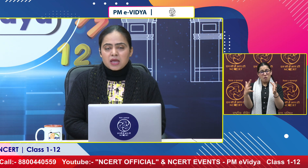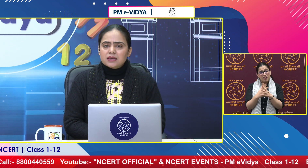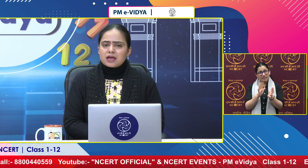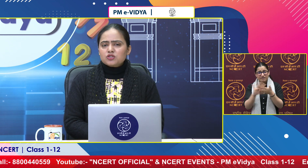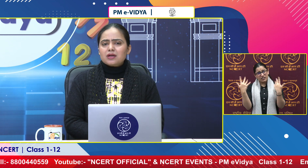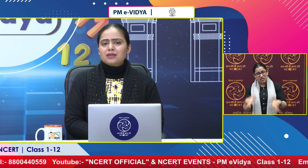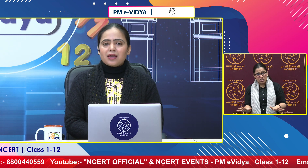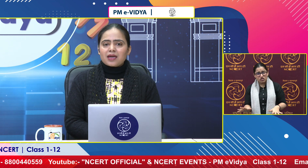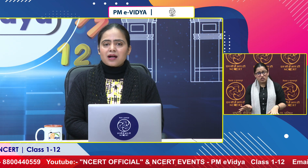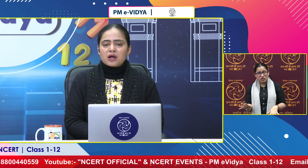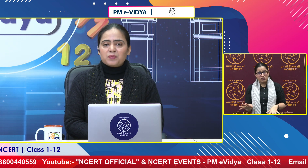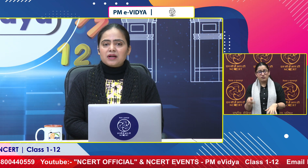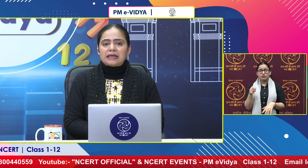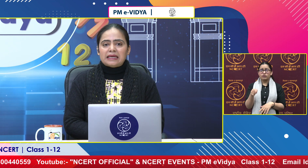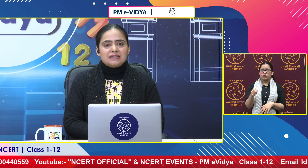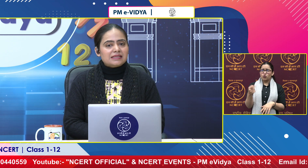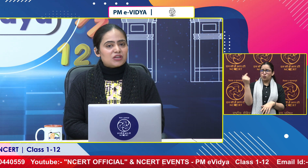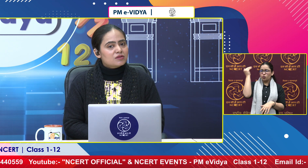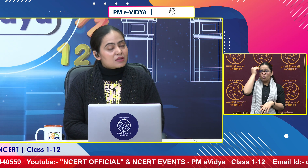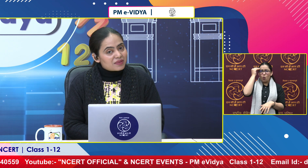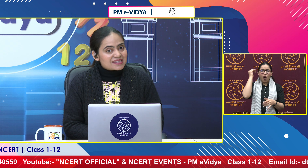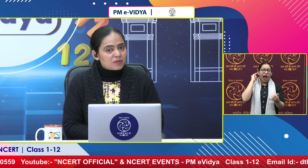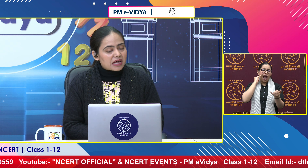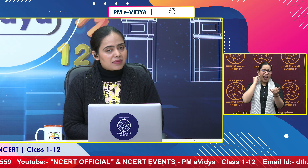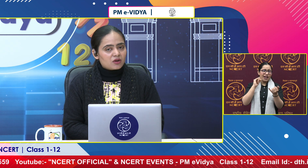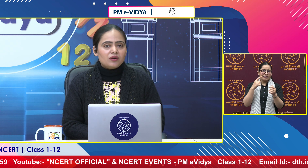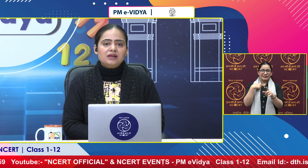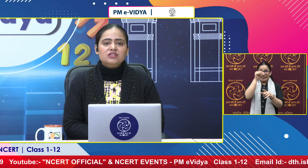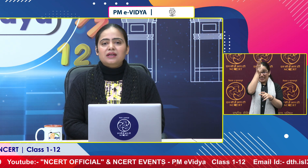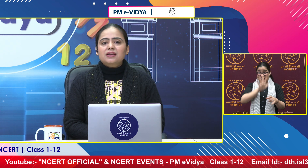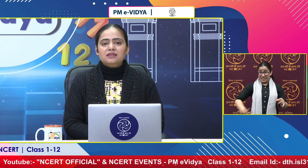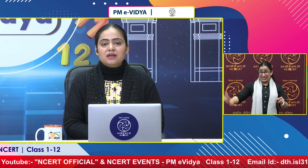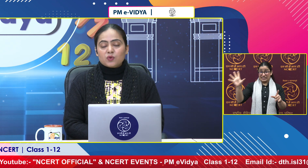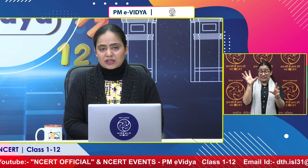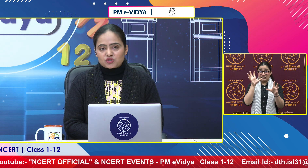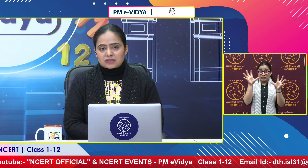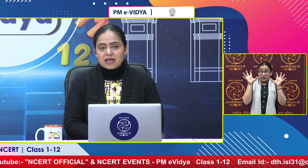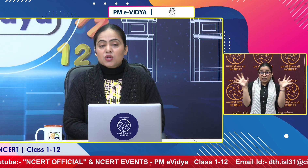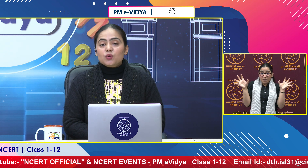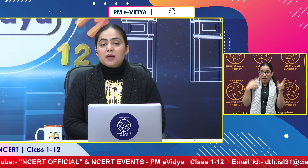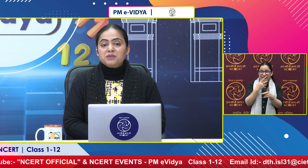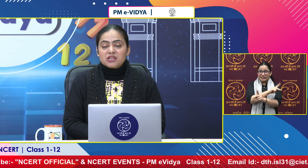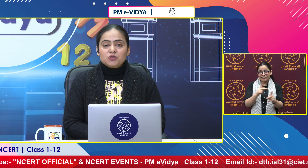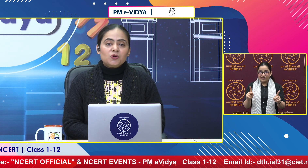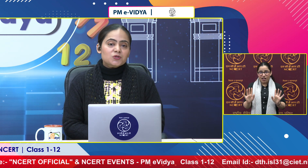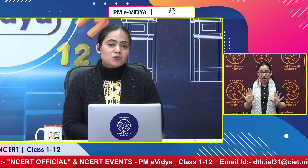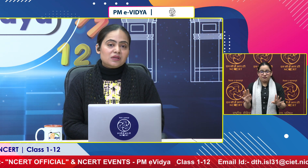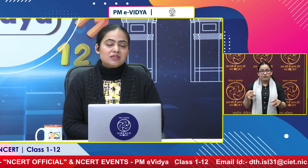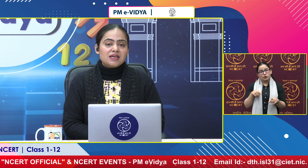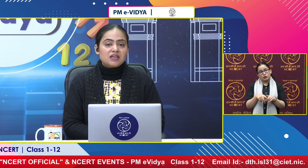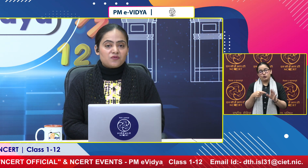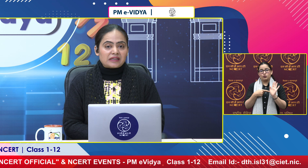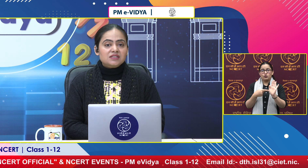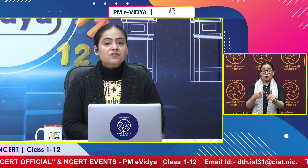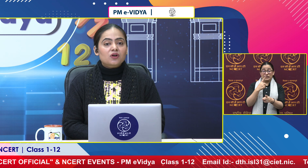आपने, क्या जानते हैं आप इंडियन नेशनल सिंबल्स के बारे में, और ना जाने कितने क्वेश्चंस। तो अब टीचर और